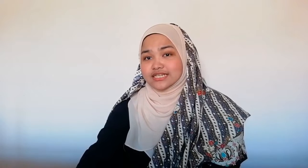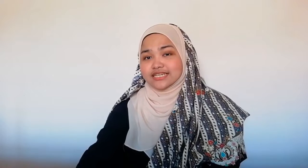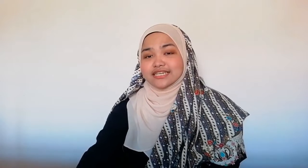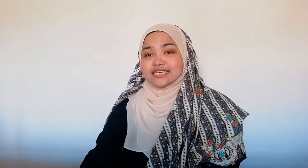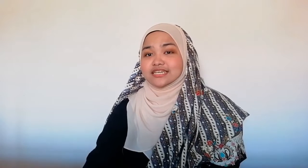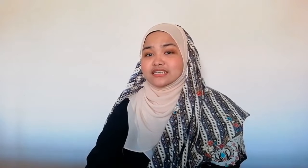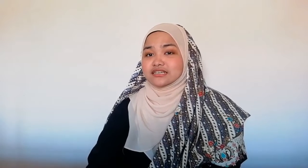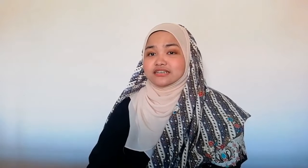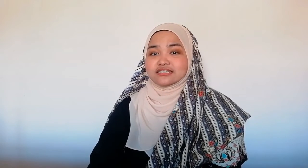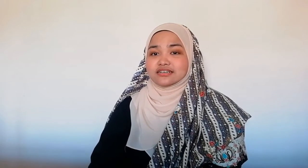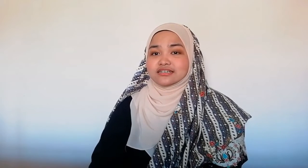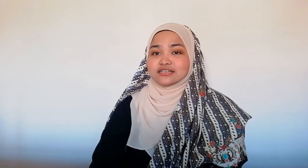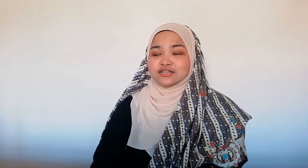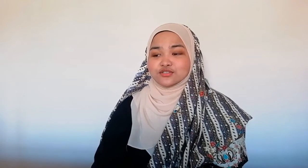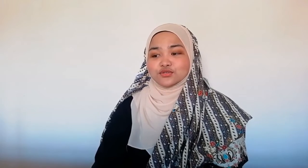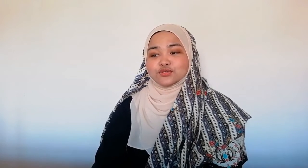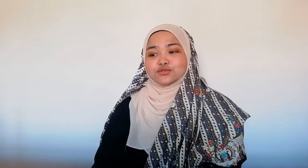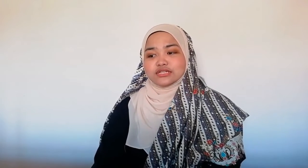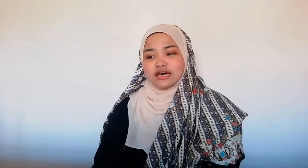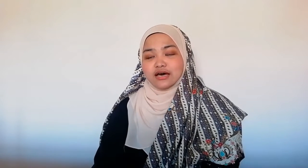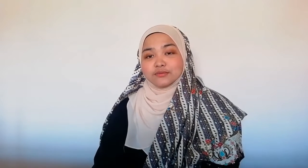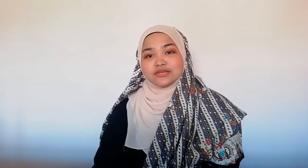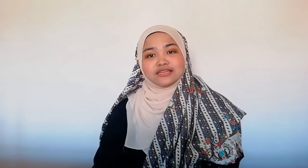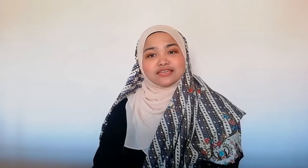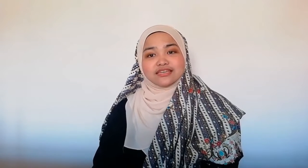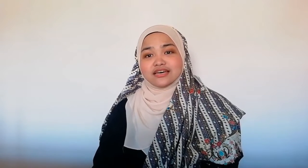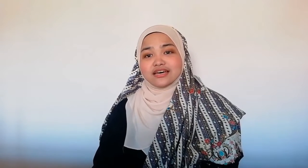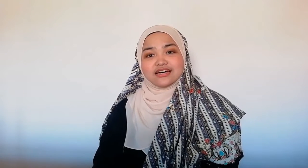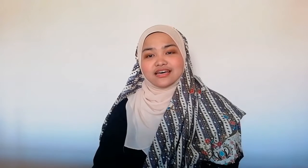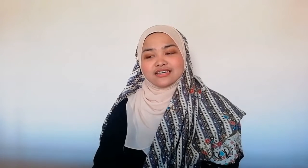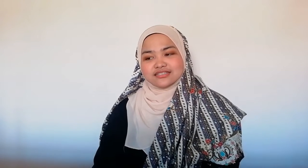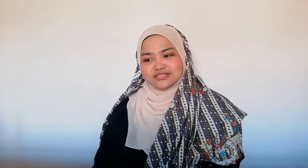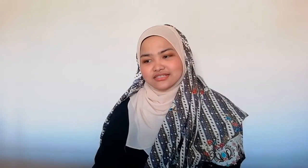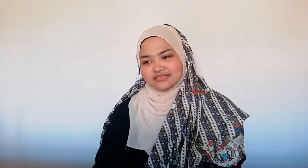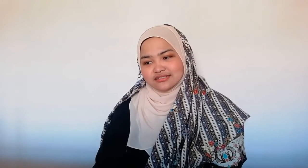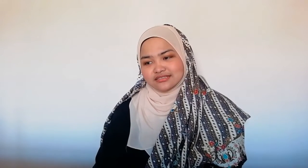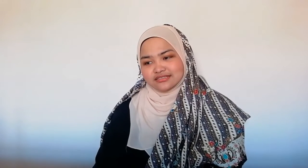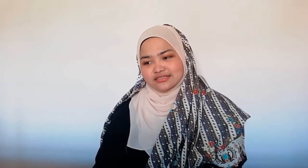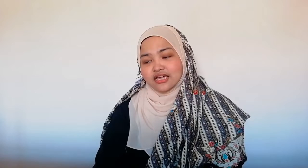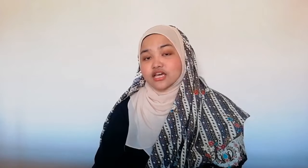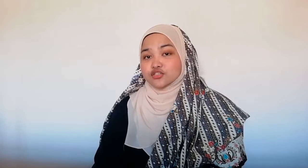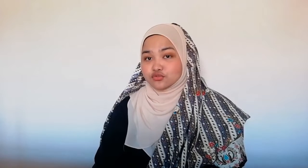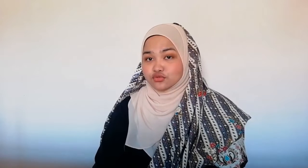Kutuk dihina sudah biasa,